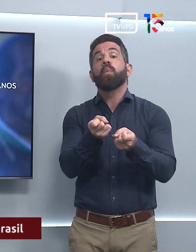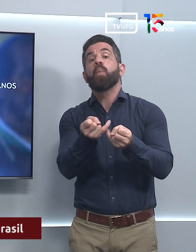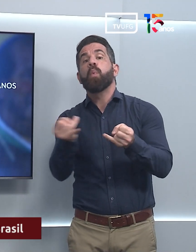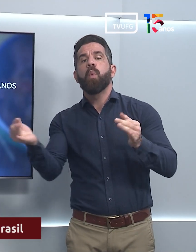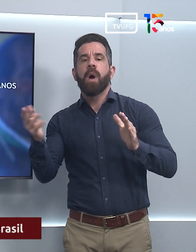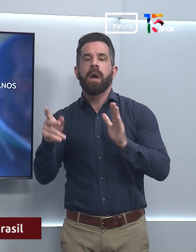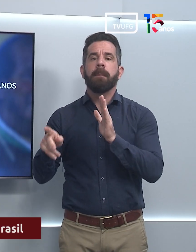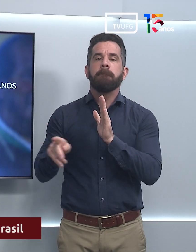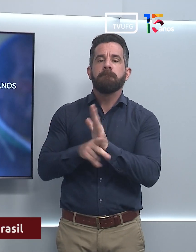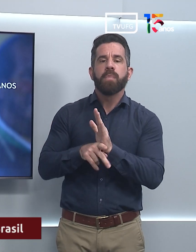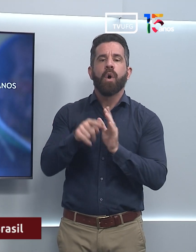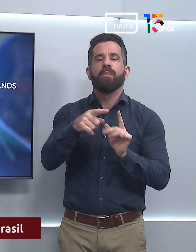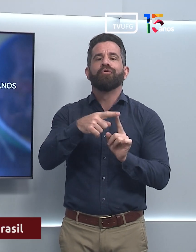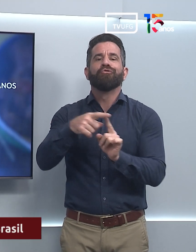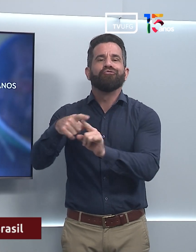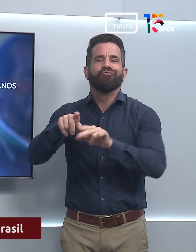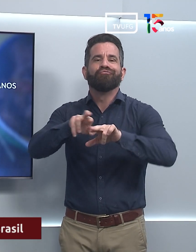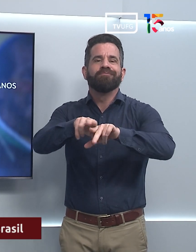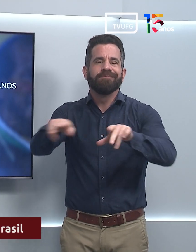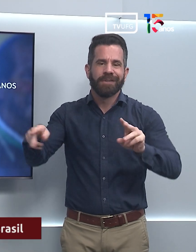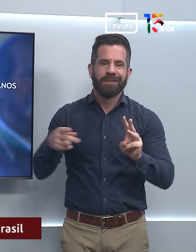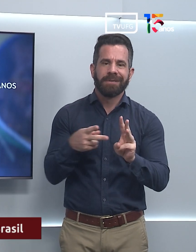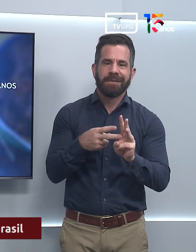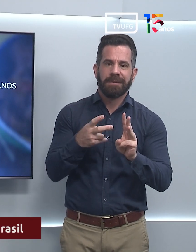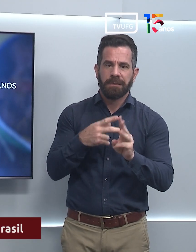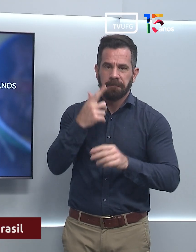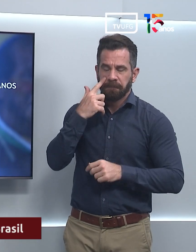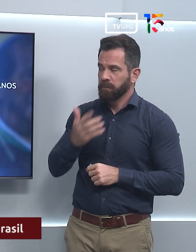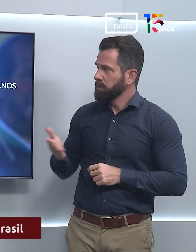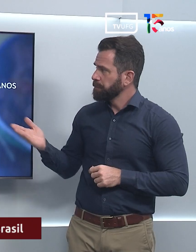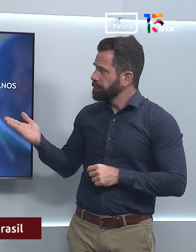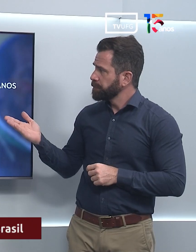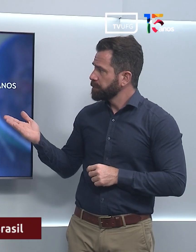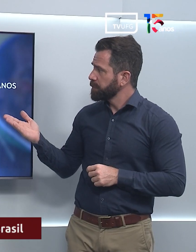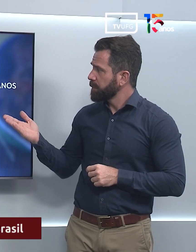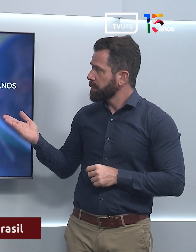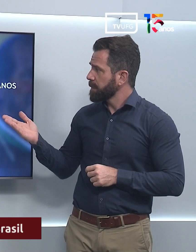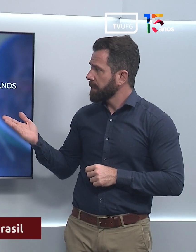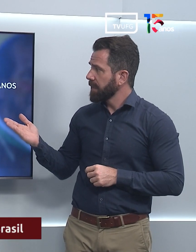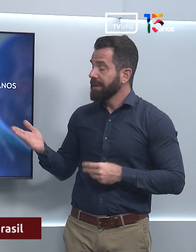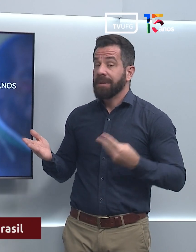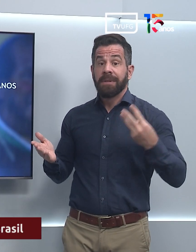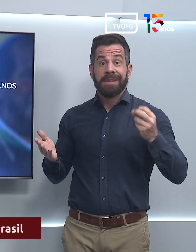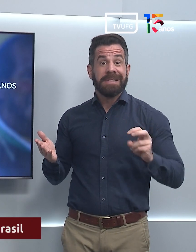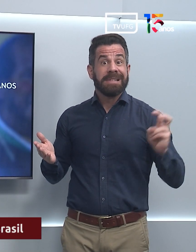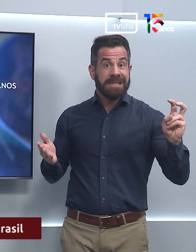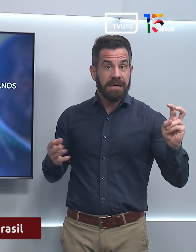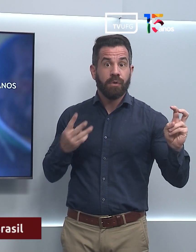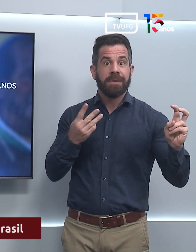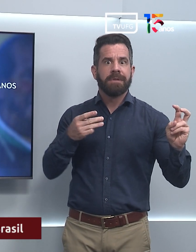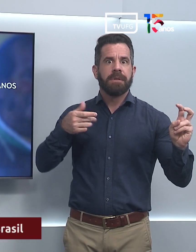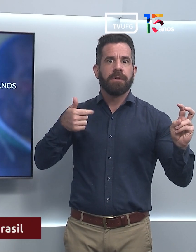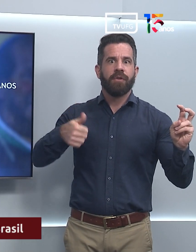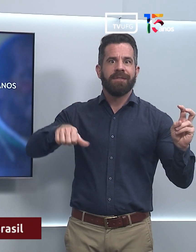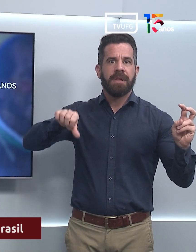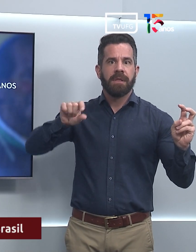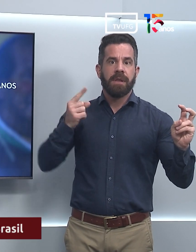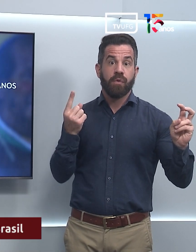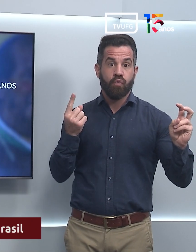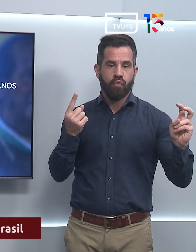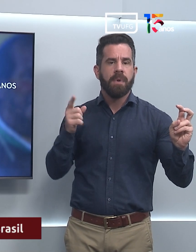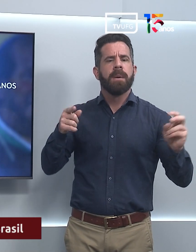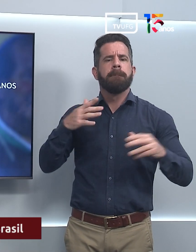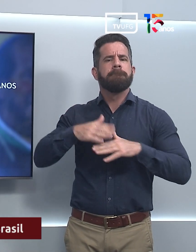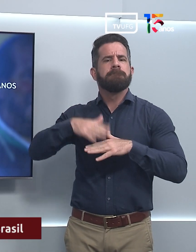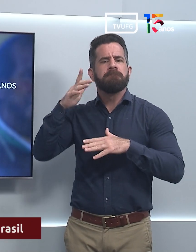de 305 para 391 em 12 anos. As maiores concentrações estão em São